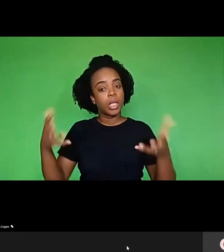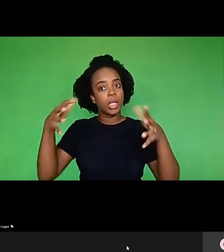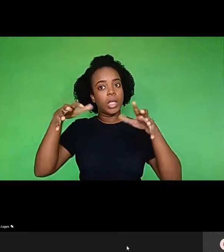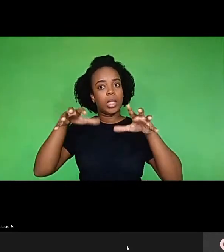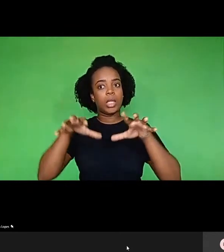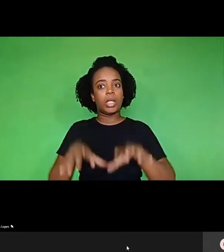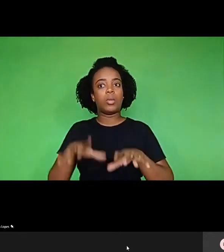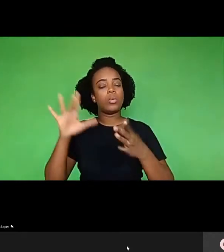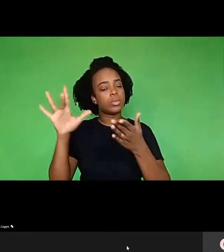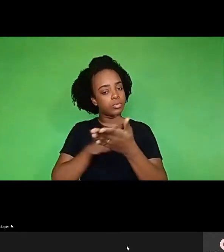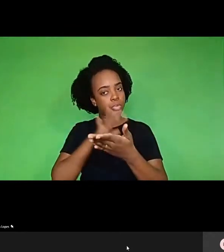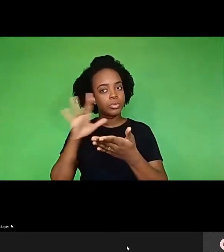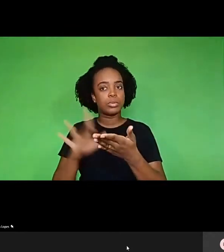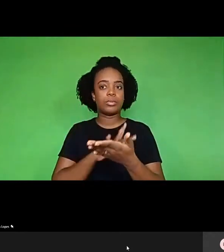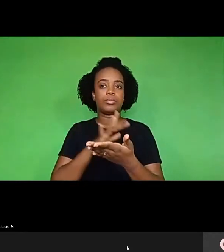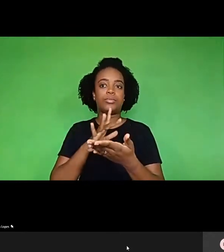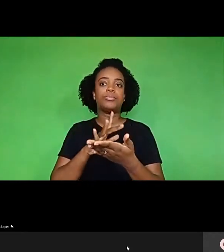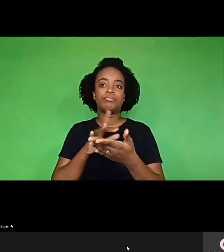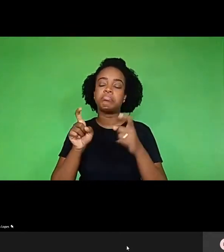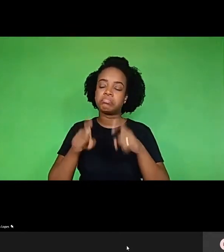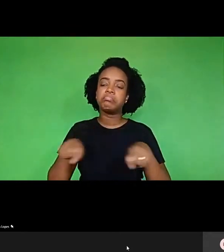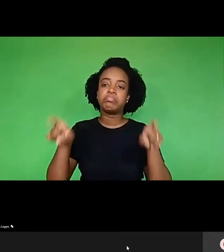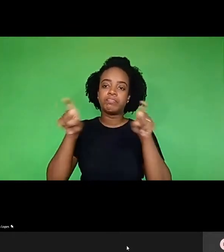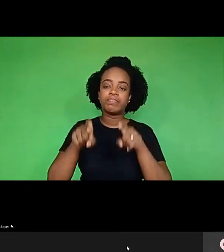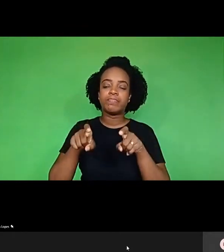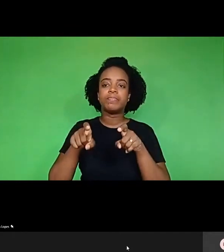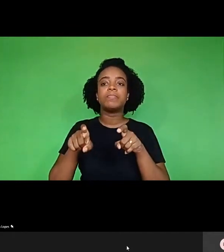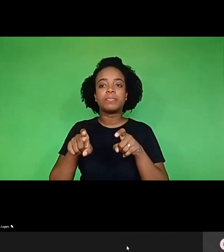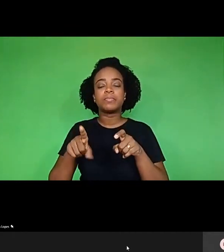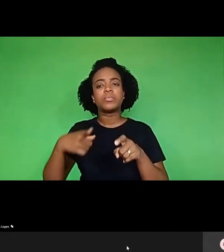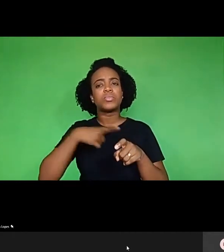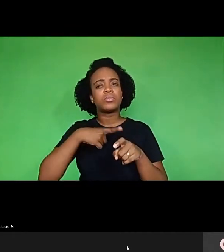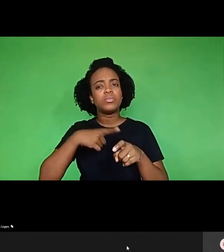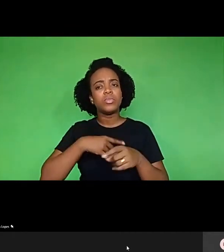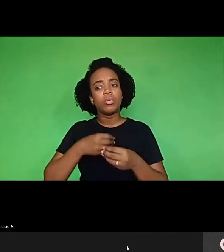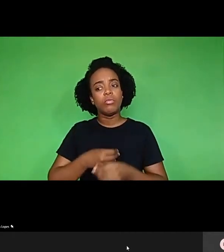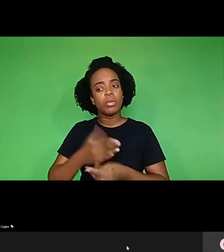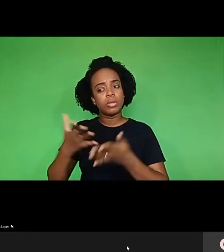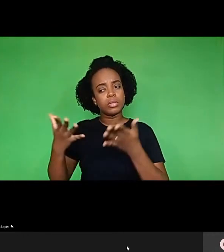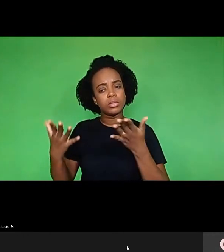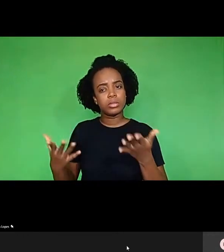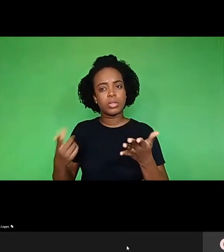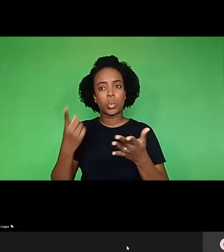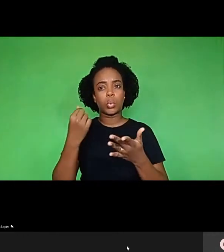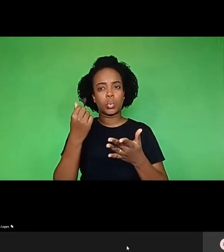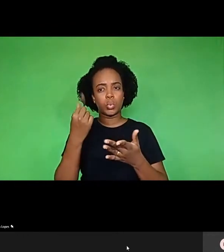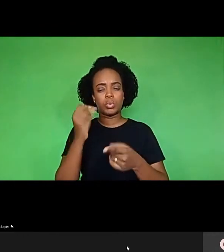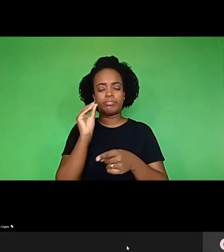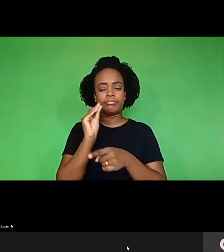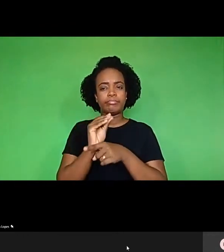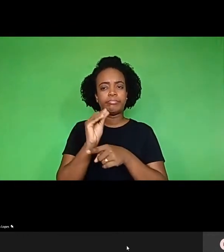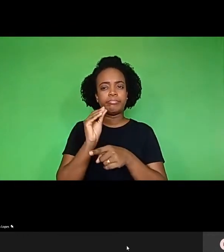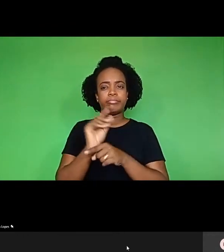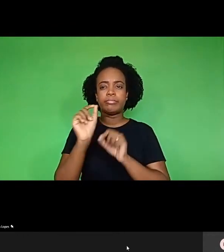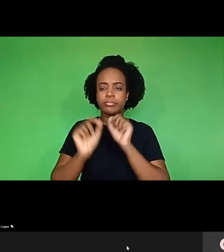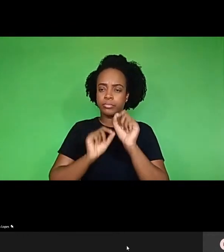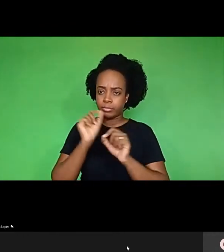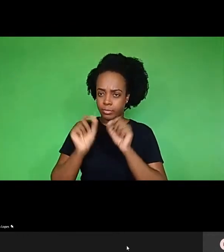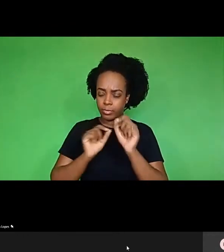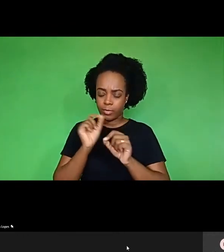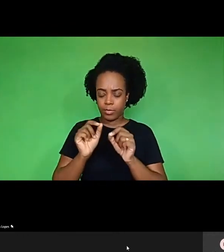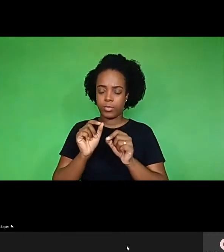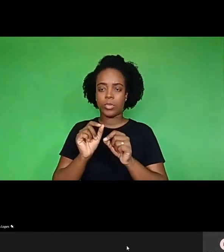vulnerabilidade socioeconômica. E os auxílios que serão disponibilizados serão o auxílio pacote